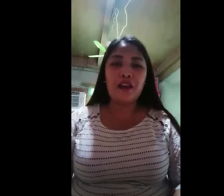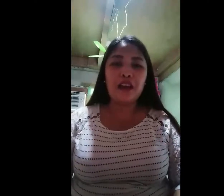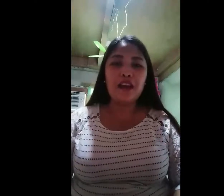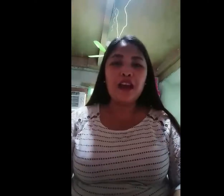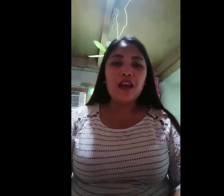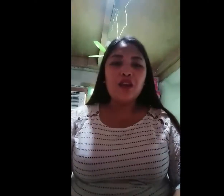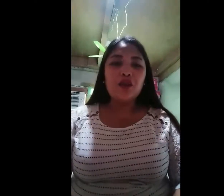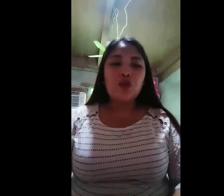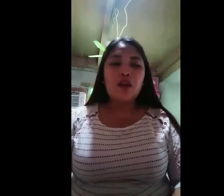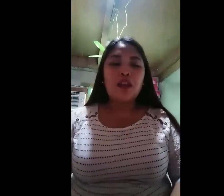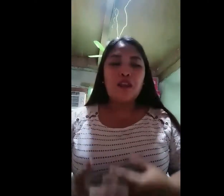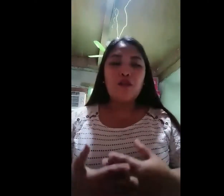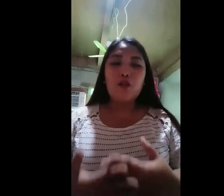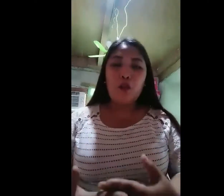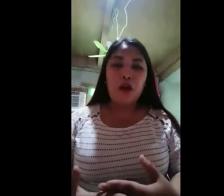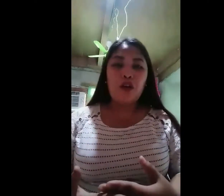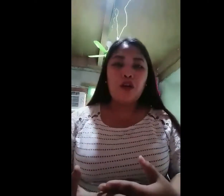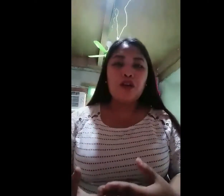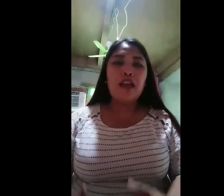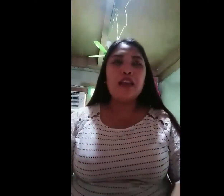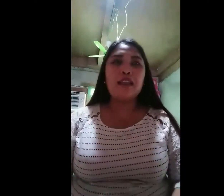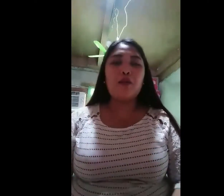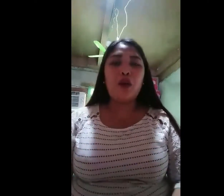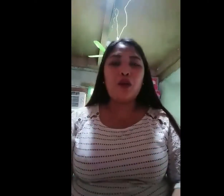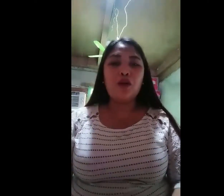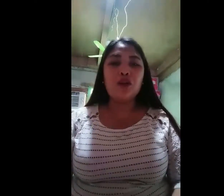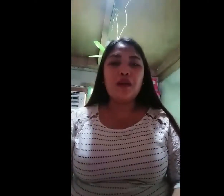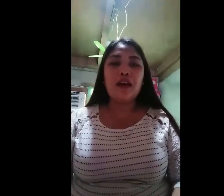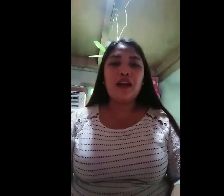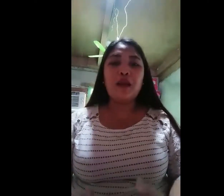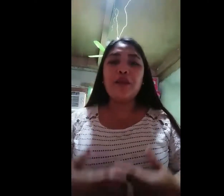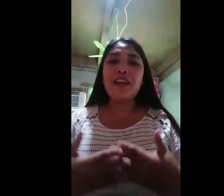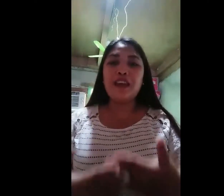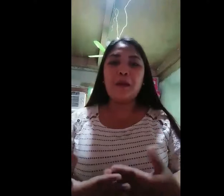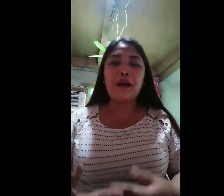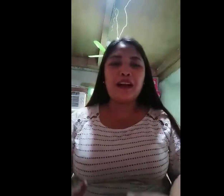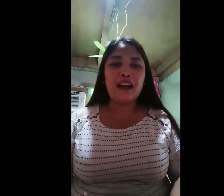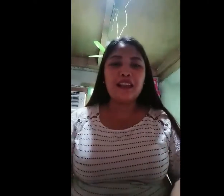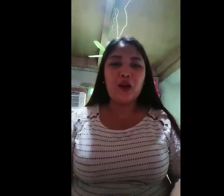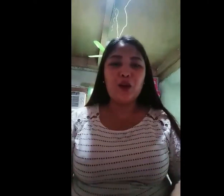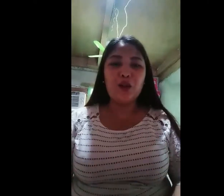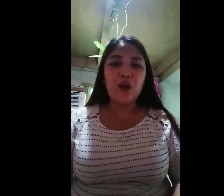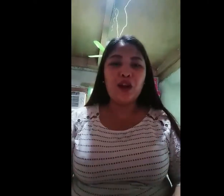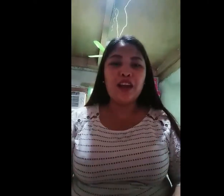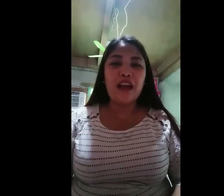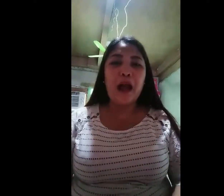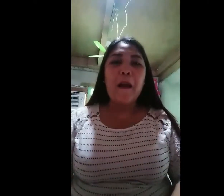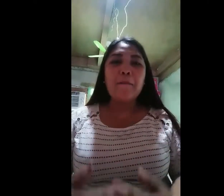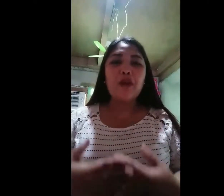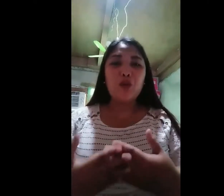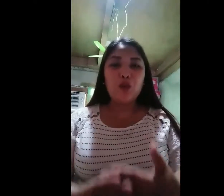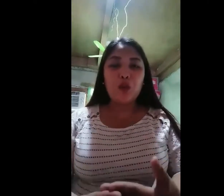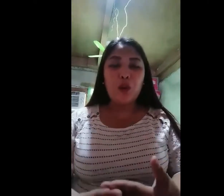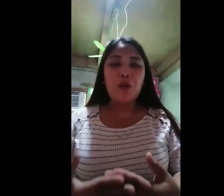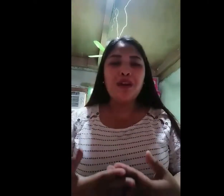Ed. Sobrang thankful po ako dahil isa po ako sa mga nabigyan ng pagkakataon po na matuto pong